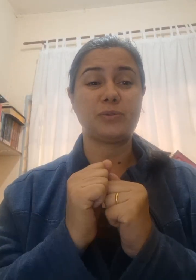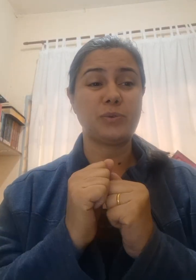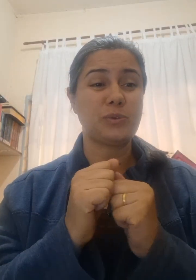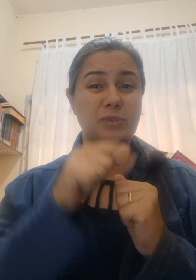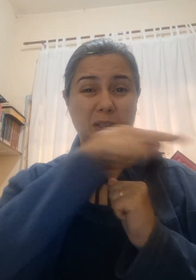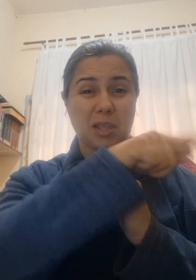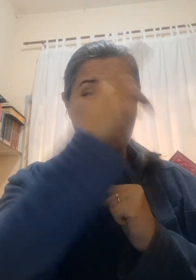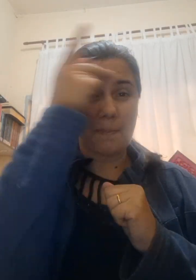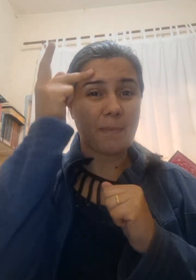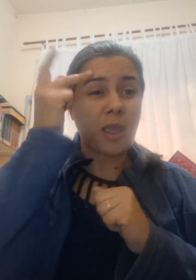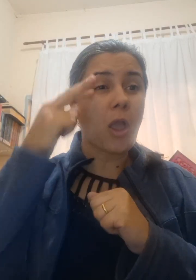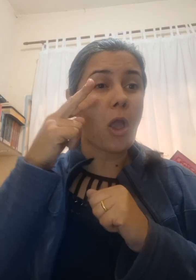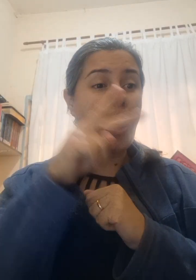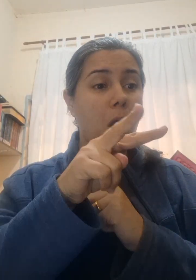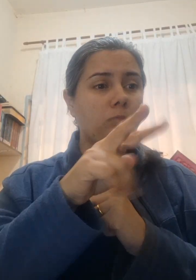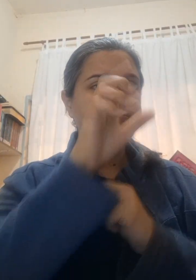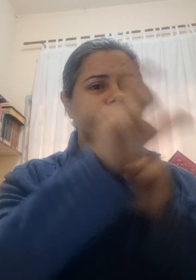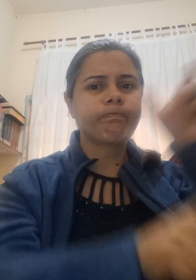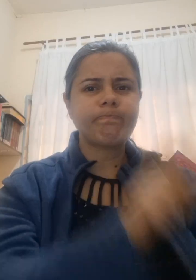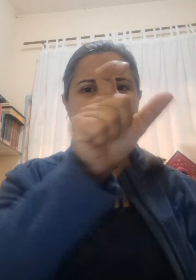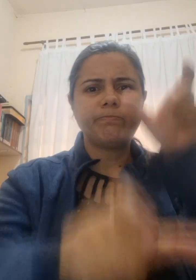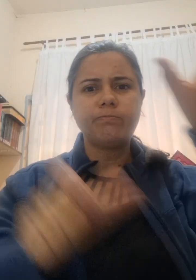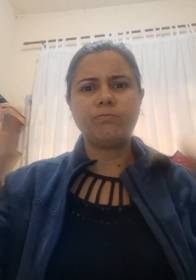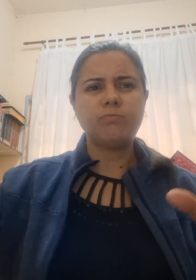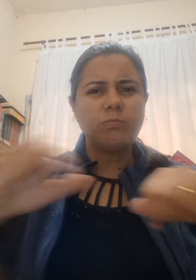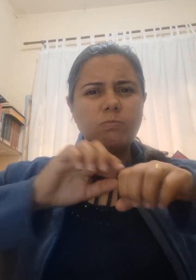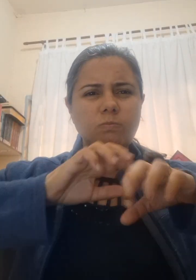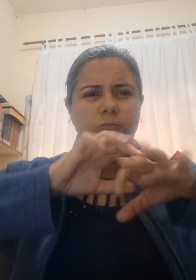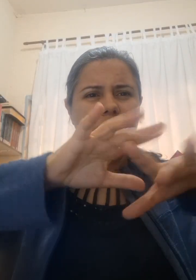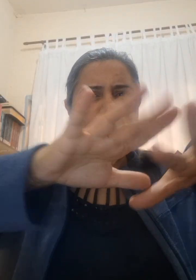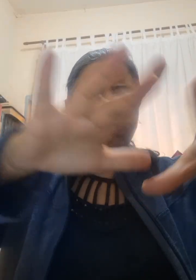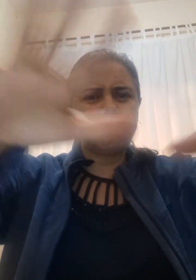O pedido de Jesus, ele olha as pessoas.